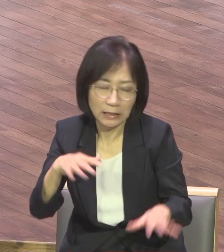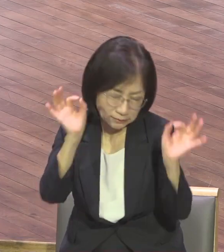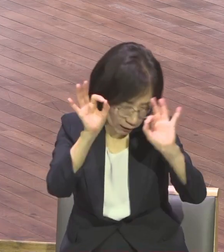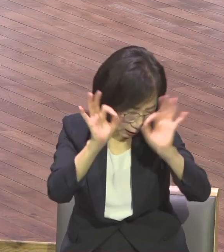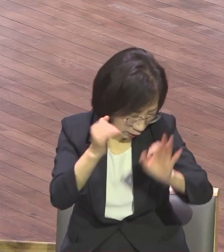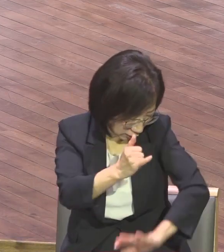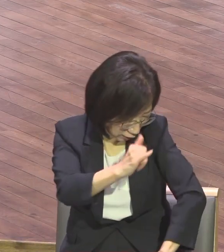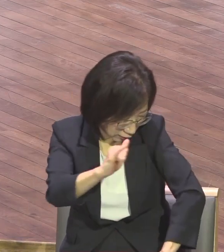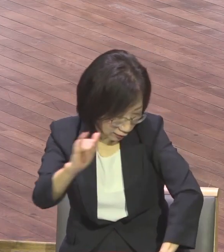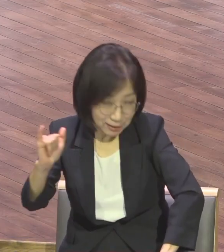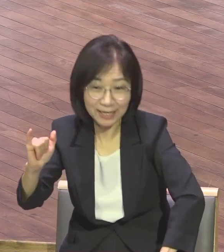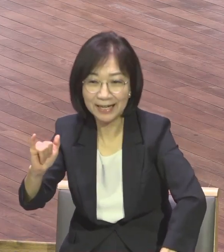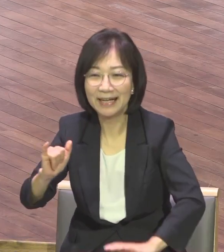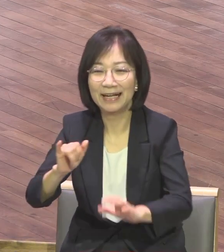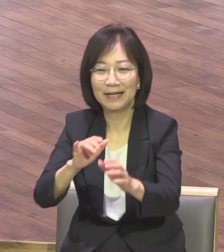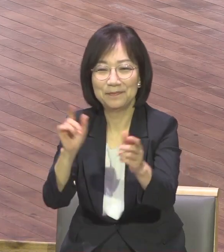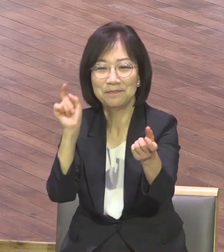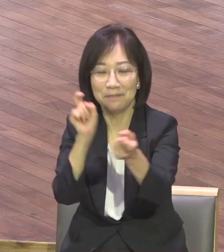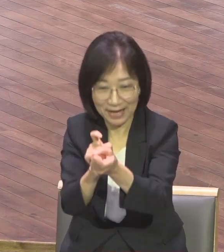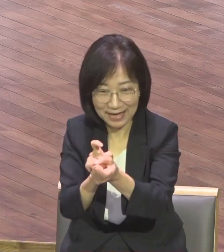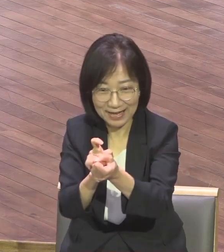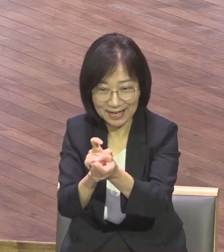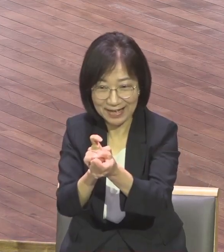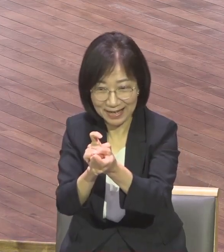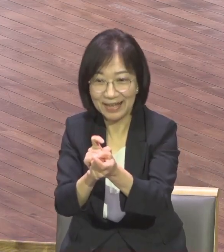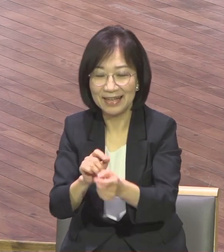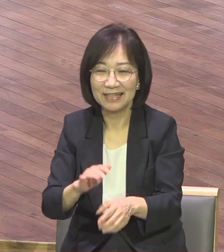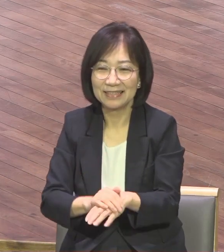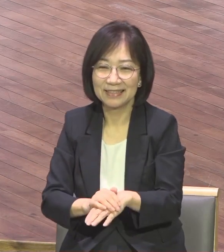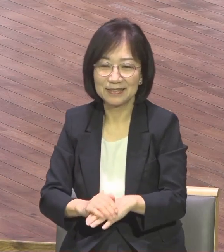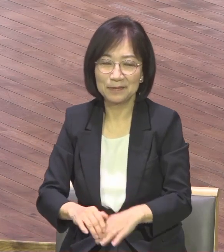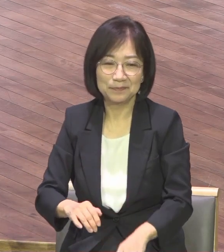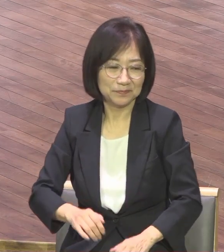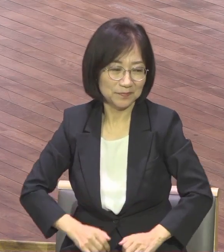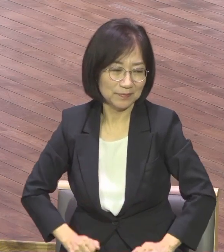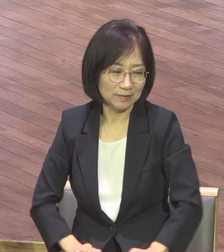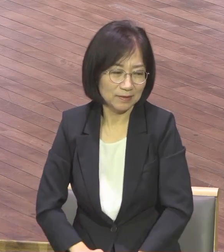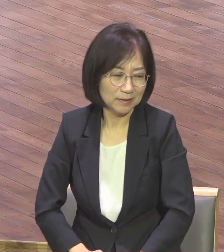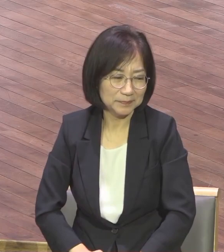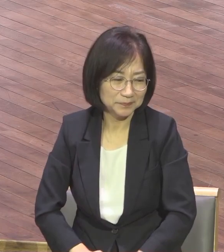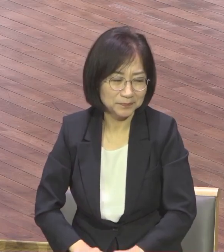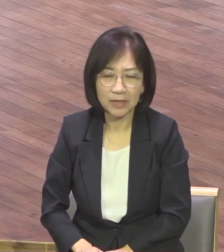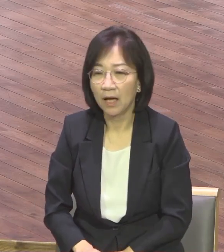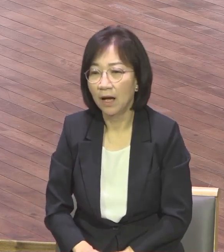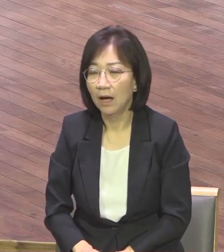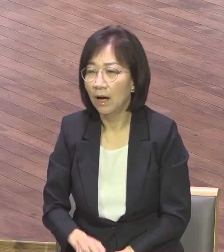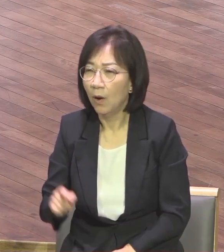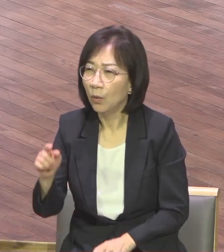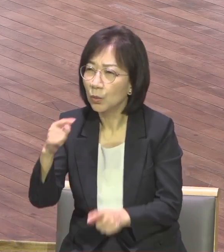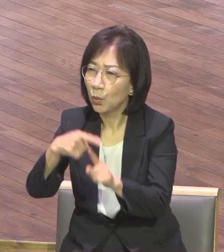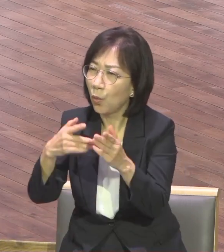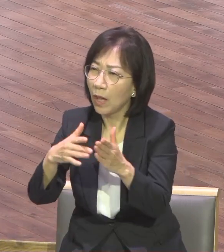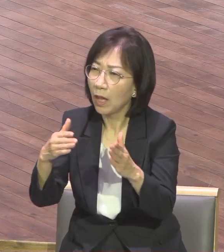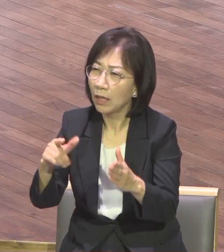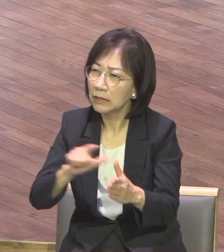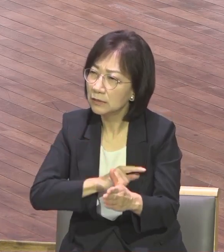수영로교회 오전에 전도학교하고 오후에 올라와서 우리 교회 했는데 수년 전에 하고 잊혀진 남자 어디서 찾지?